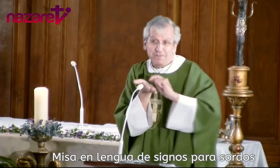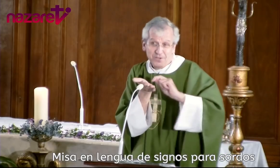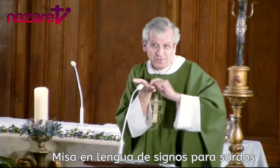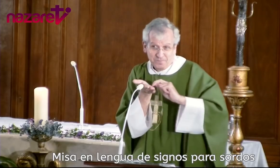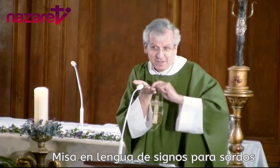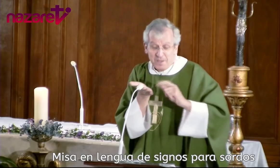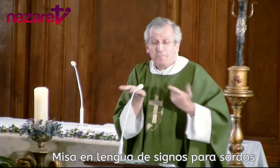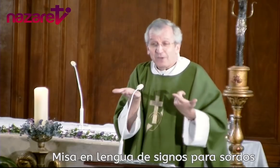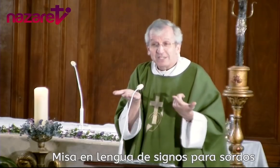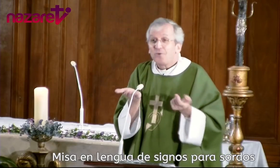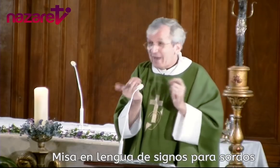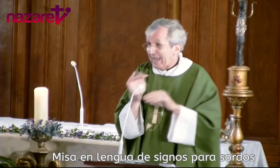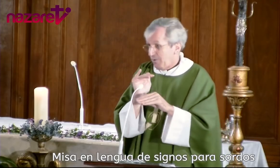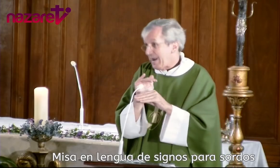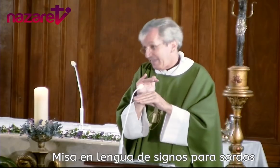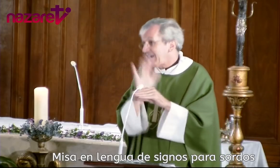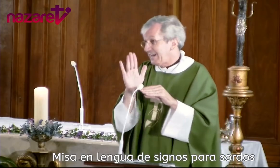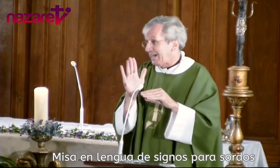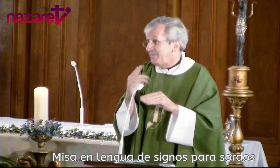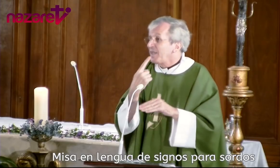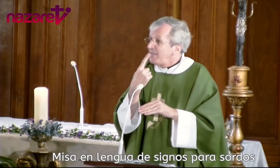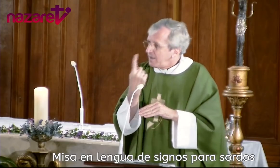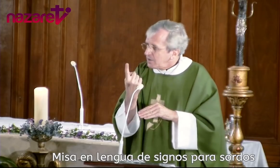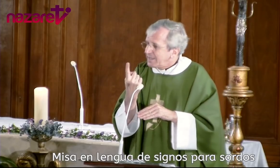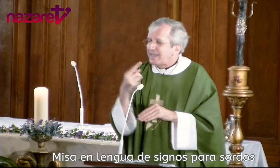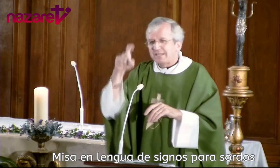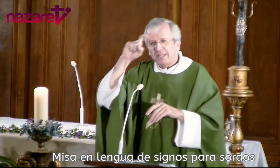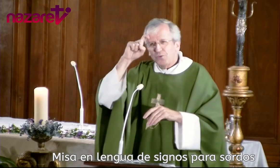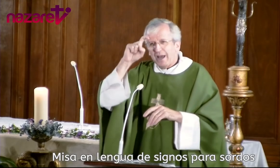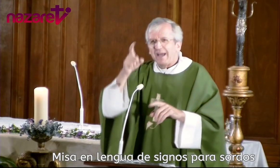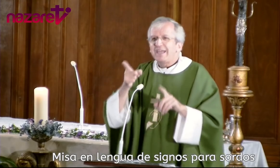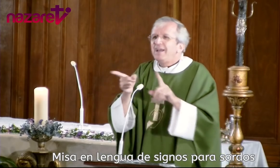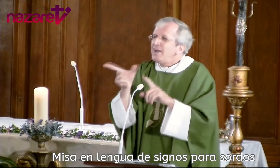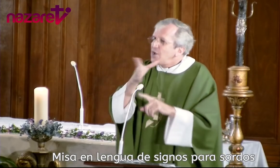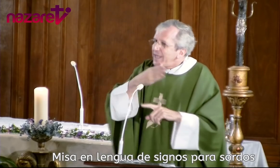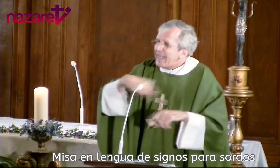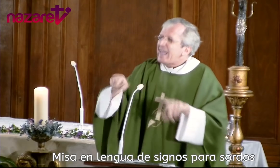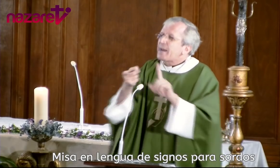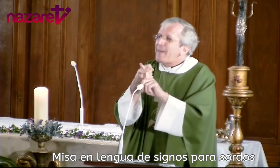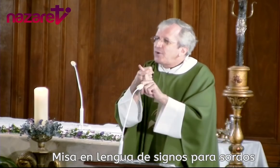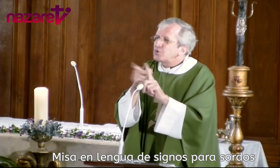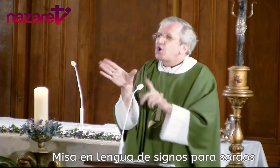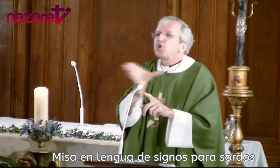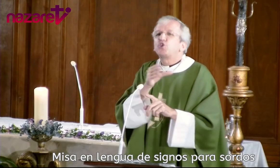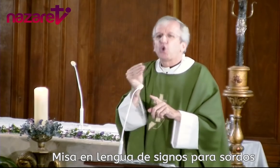escribió pues una encíclica que se titula Hermanos